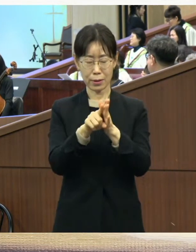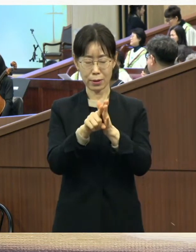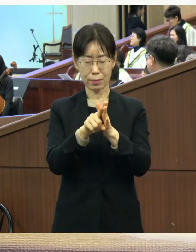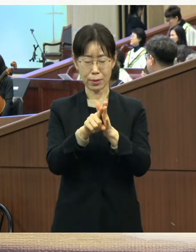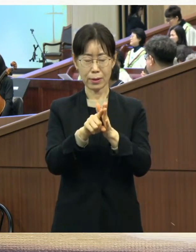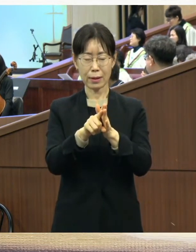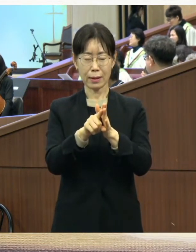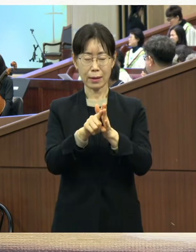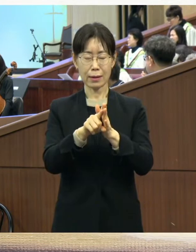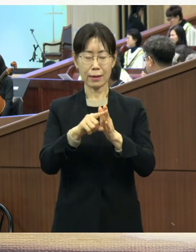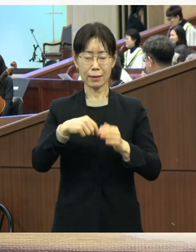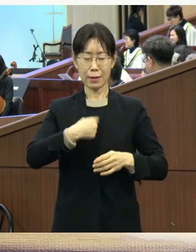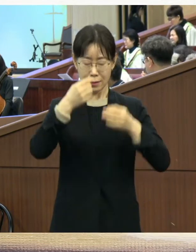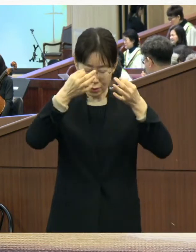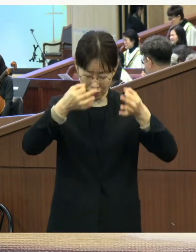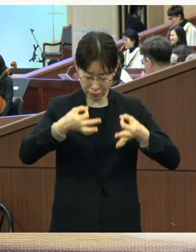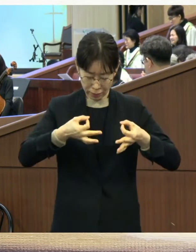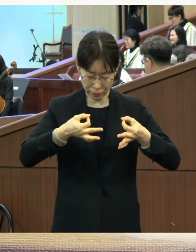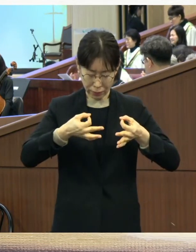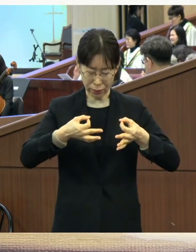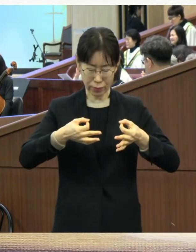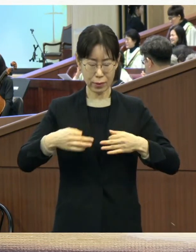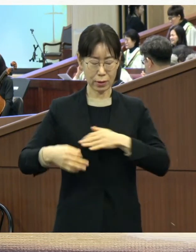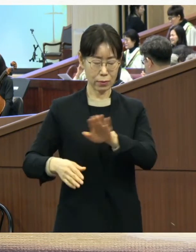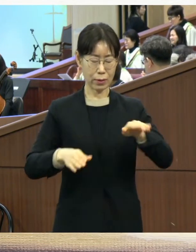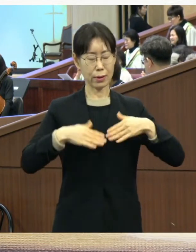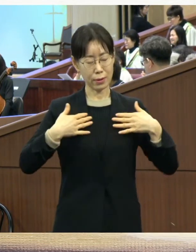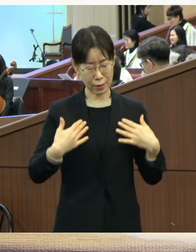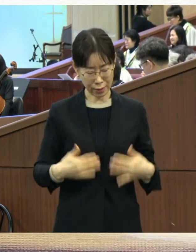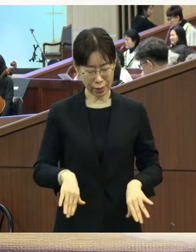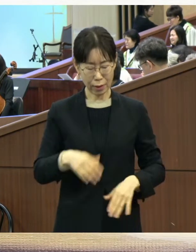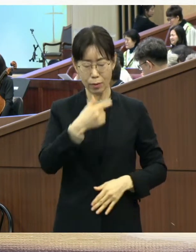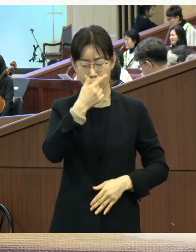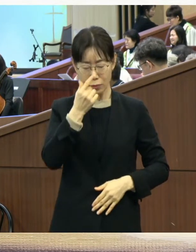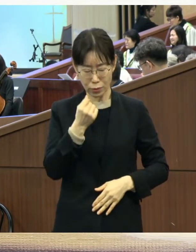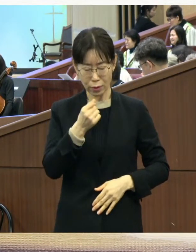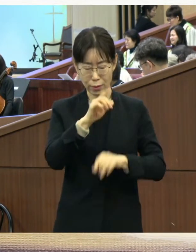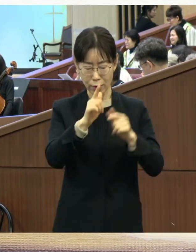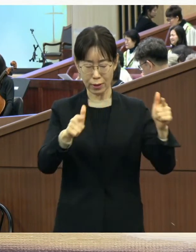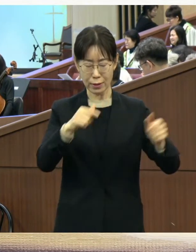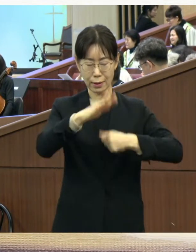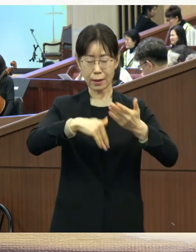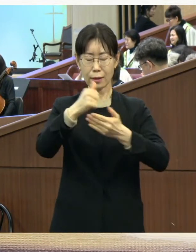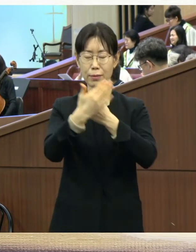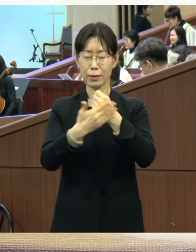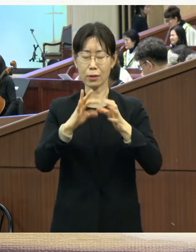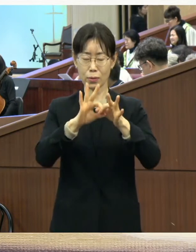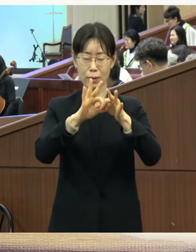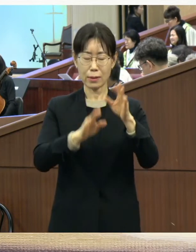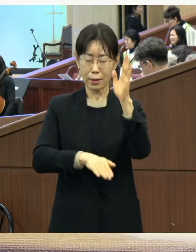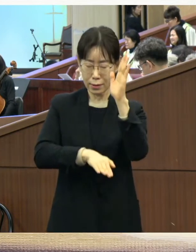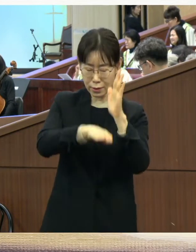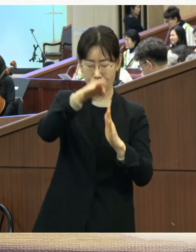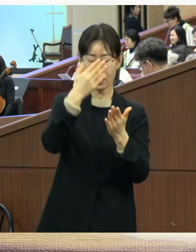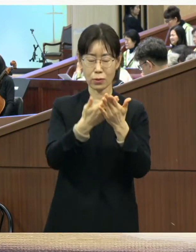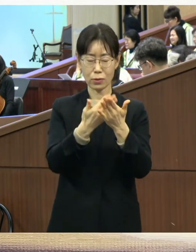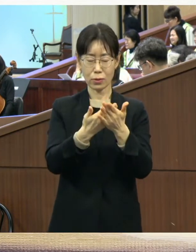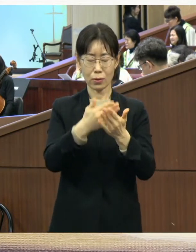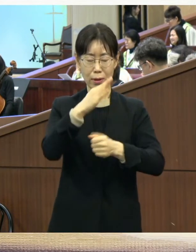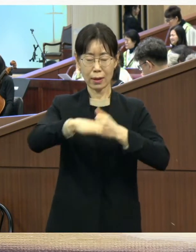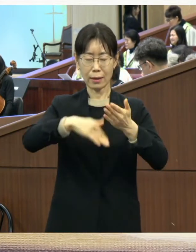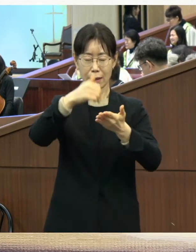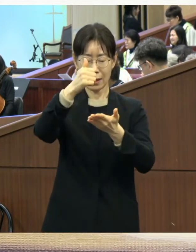우리의 연약함과 우리의 부족함들이 하나님의 은혜로 메꾸어지게 하시고 또 주님 앞에 더욱더 강한